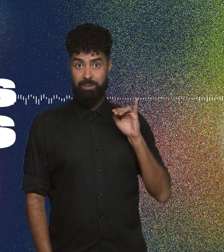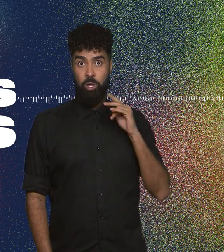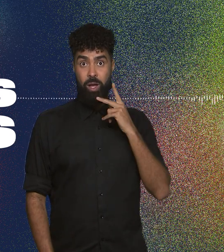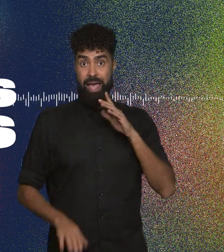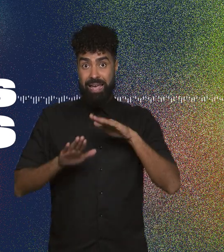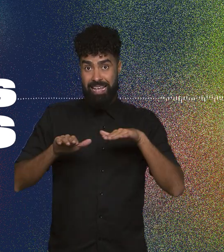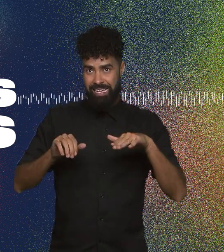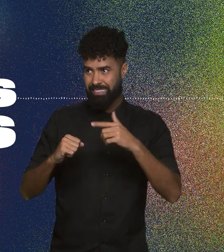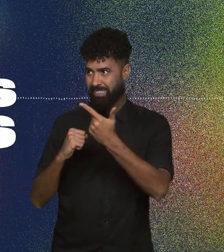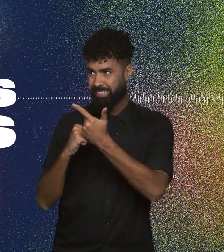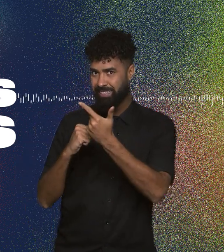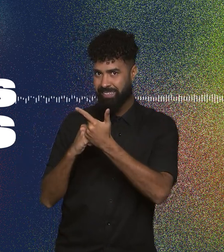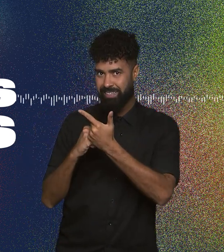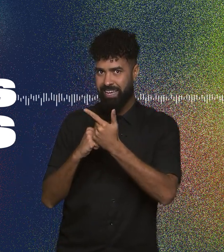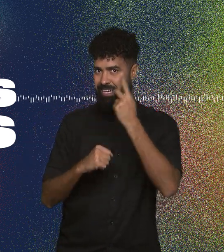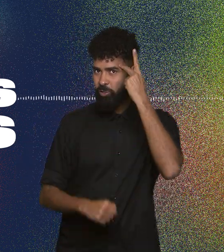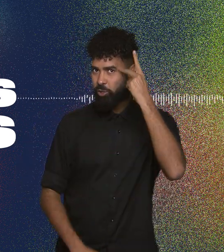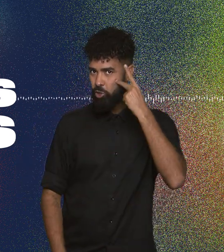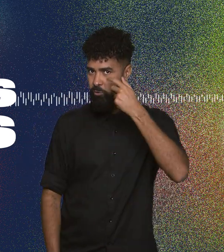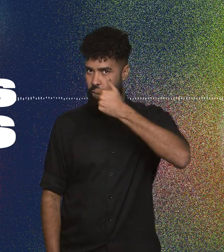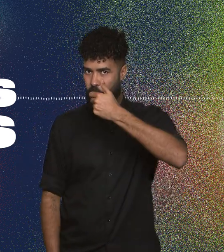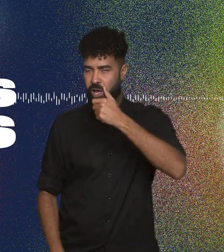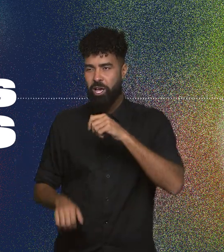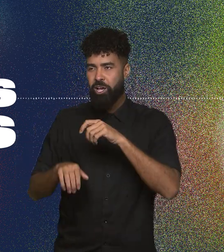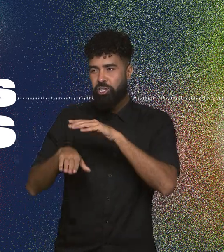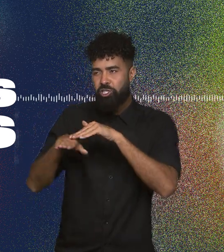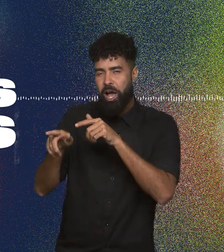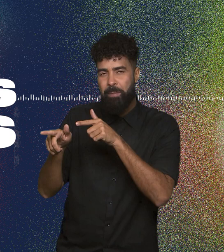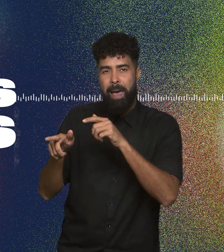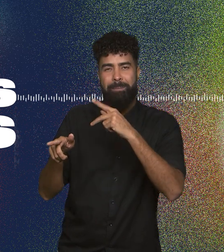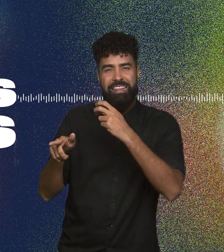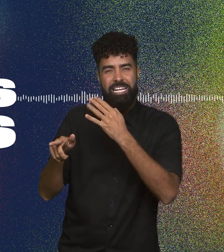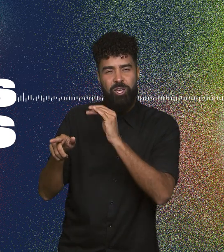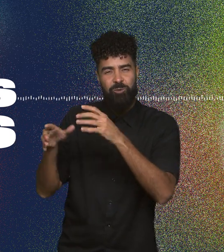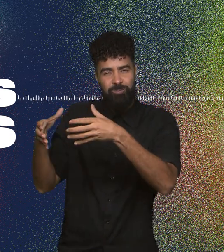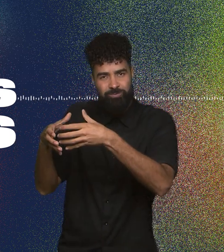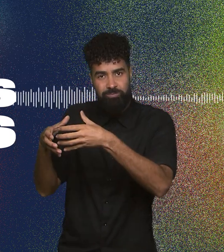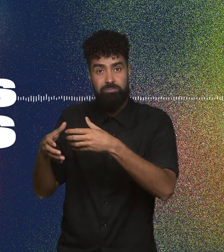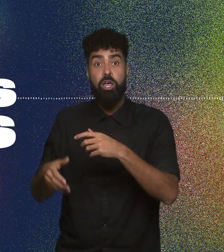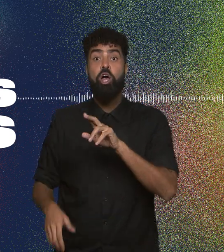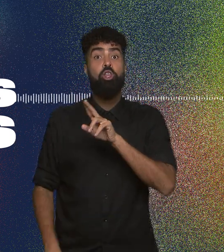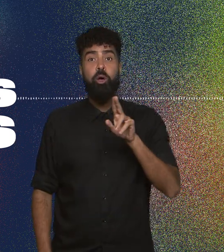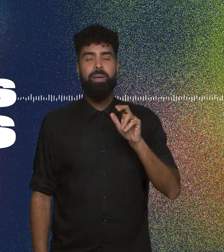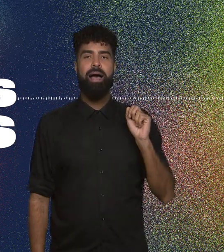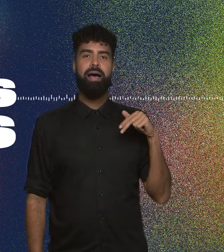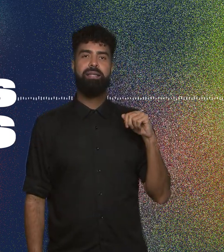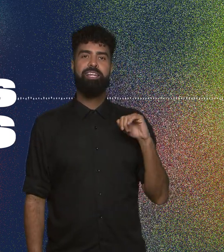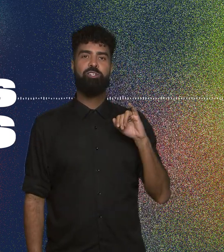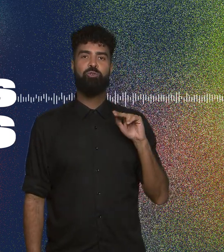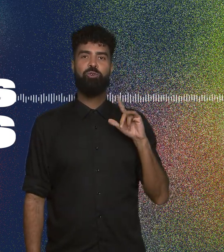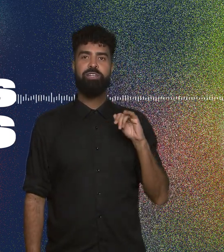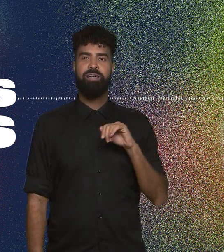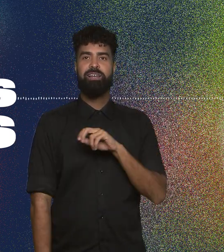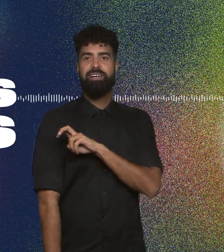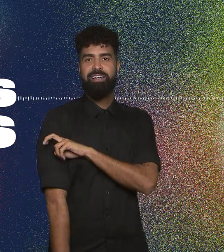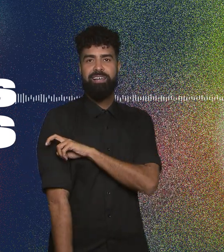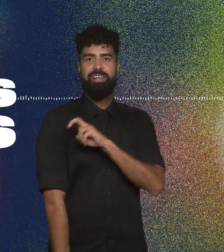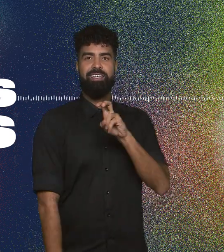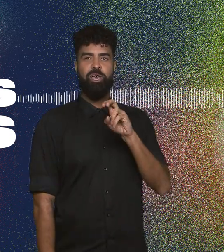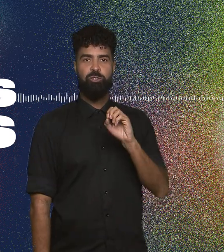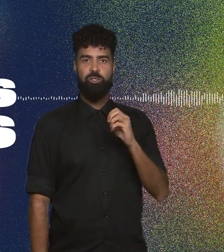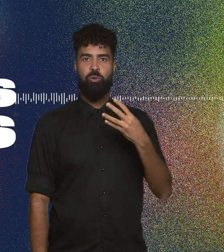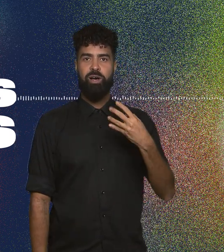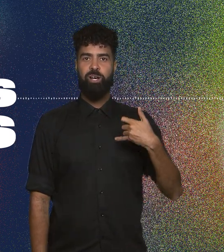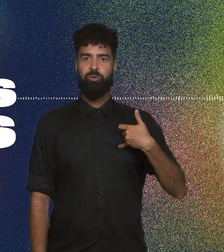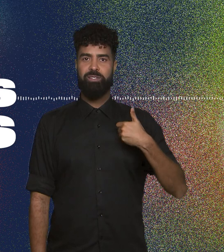Campus São Cristóvão 1, também chamado de Pedrinho, são... Meu nome é Ana Júlia, sou da 504, eu